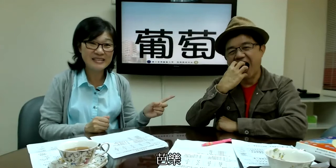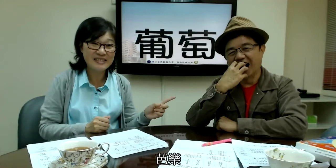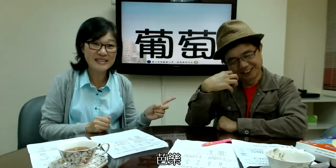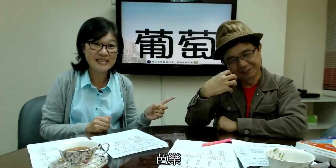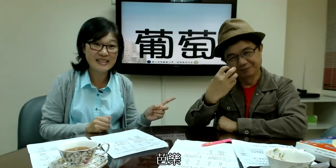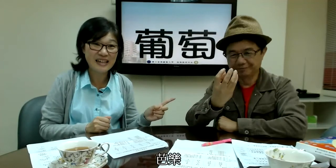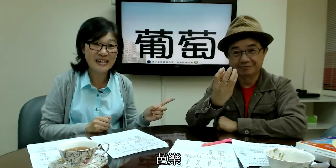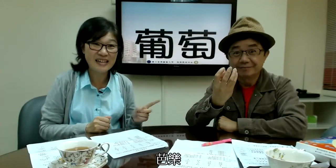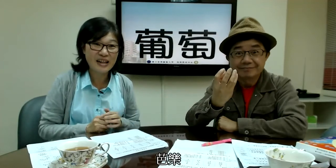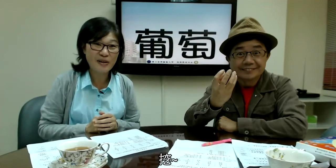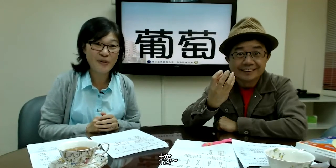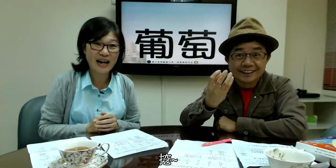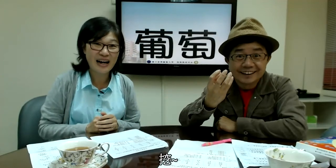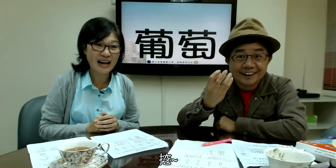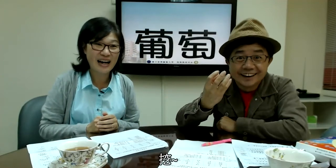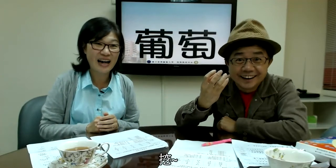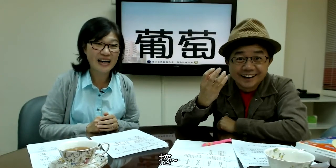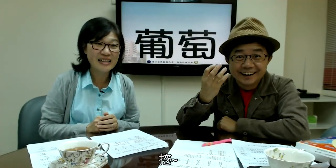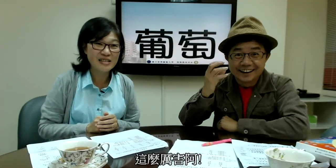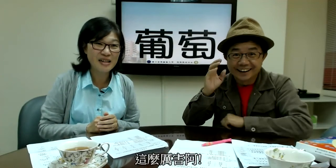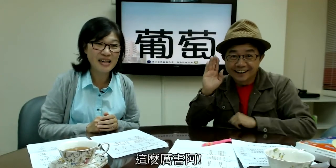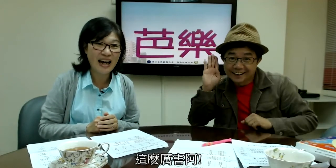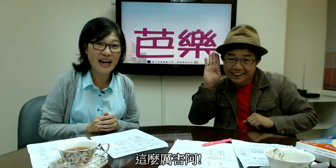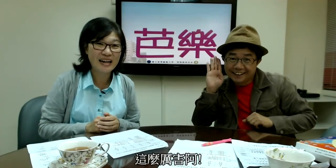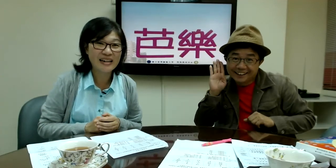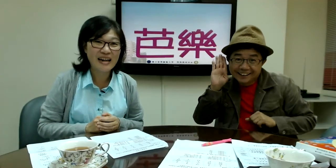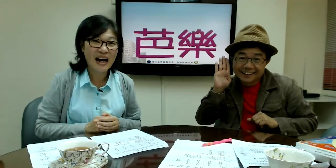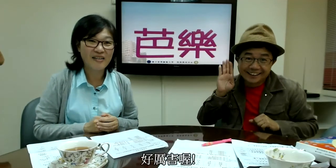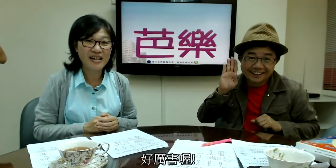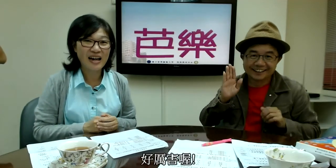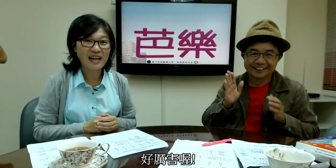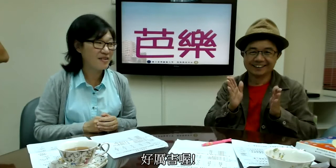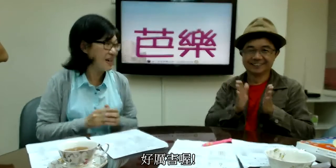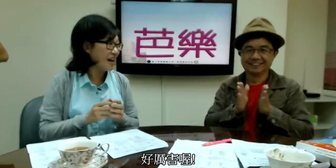巴热， 哇，这么厉害，好厉害，好厉害！